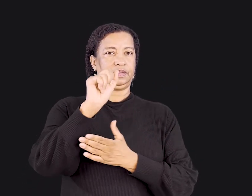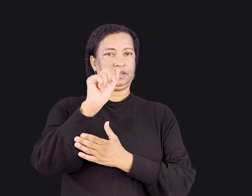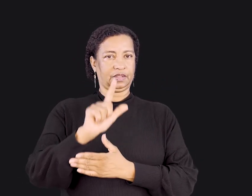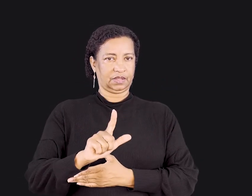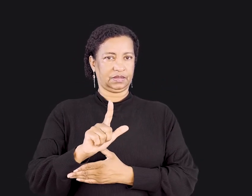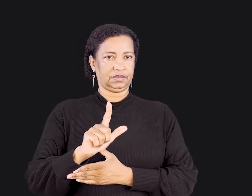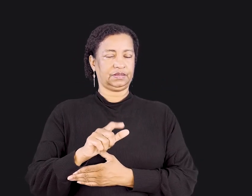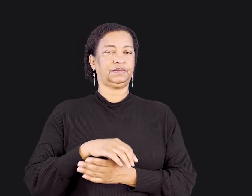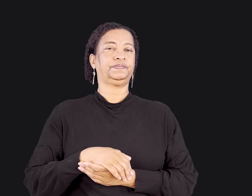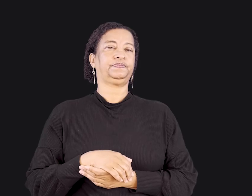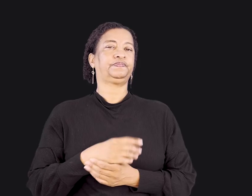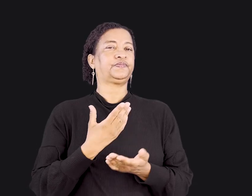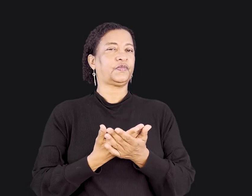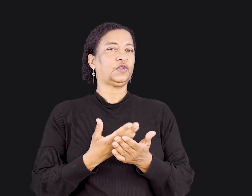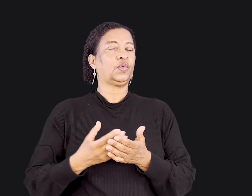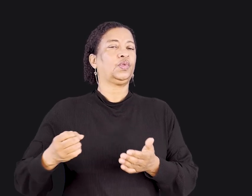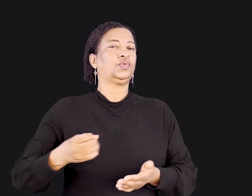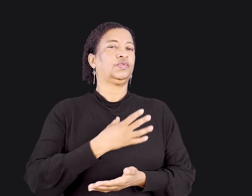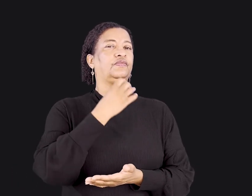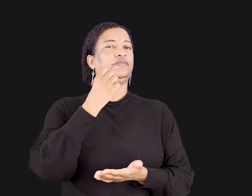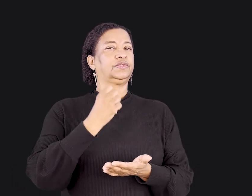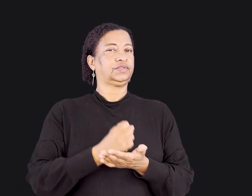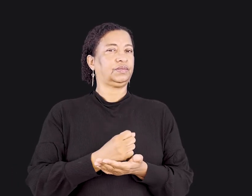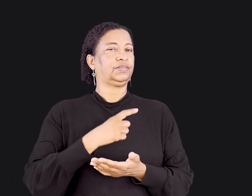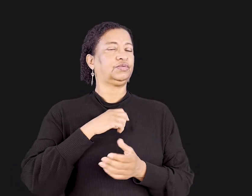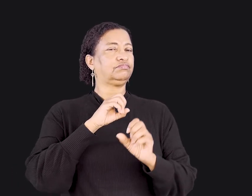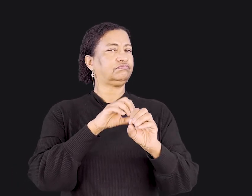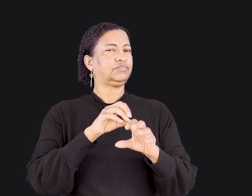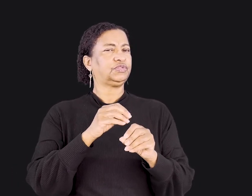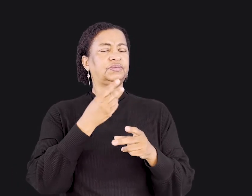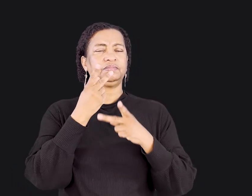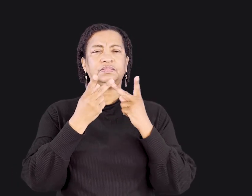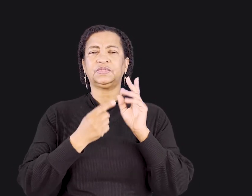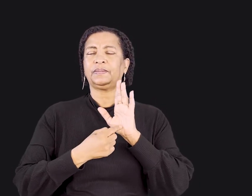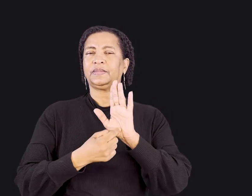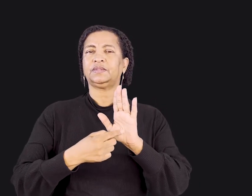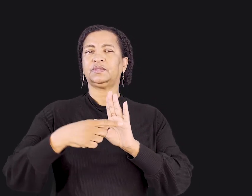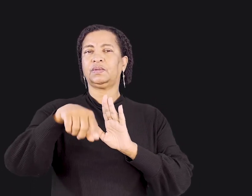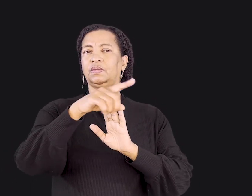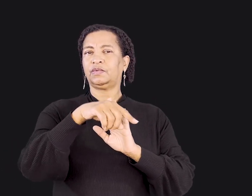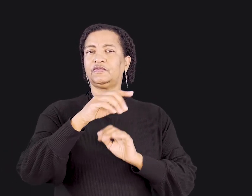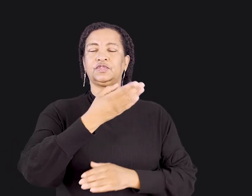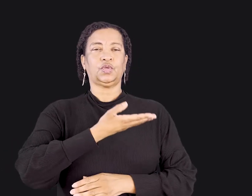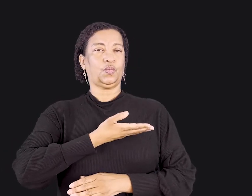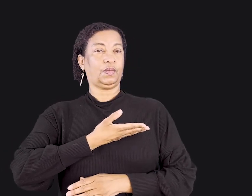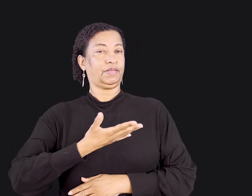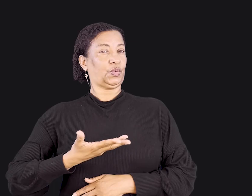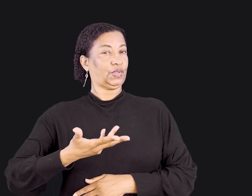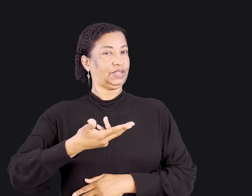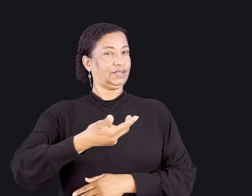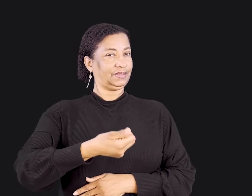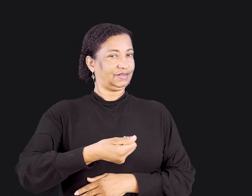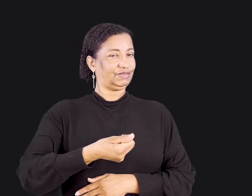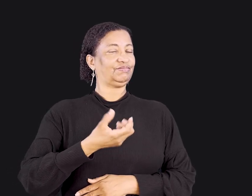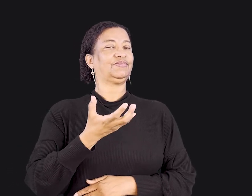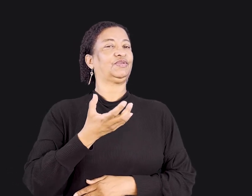Gálatas. Nesse estudo do Novo Testamento, me sinto como se estivesse apresentando para vocês um amigo muito querido. Gostaria que